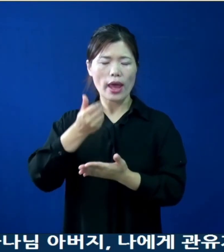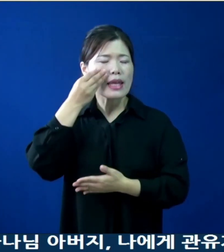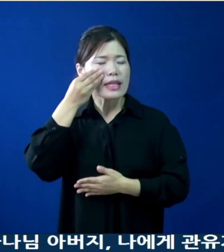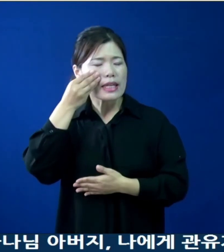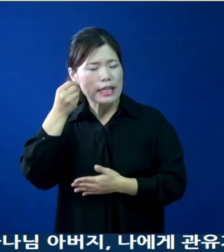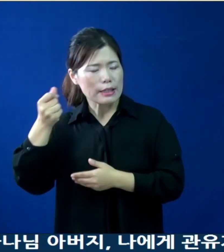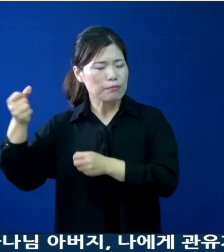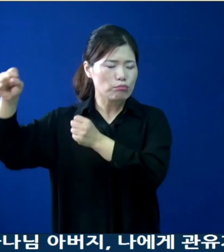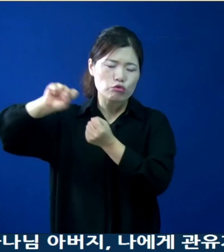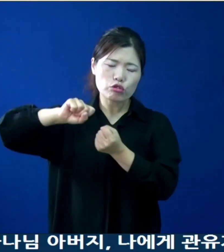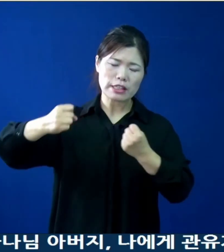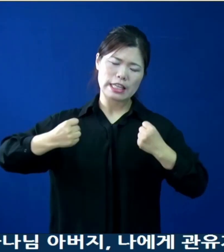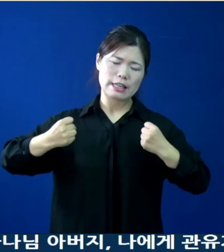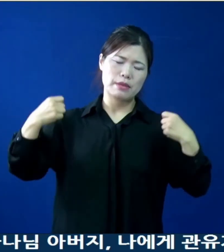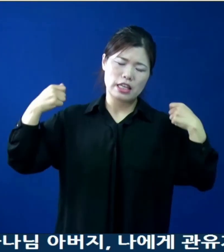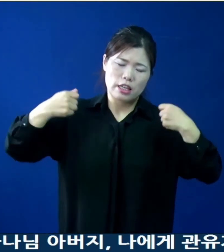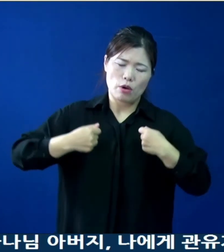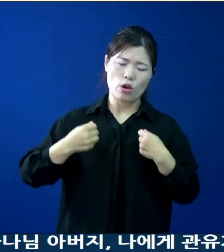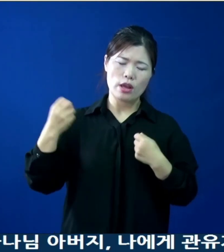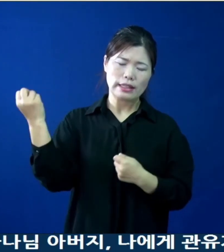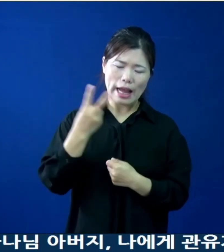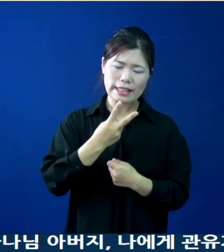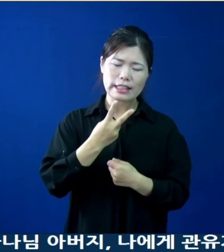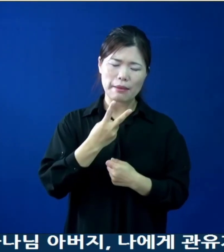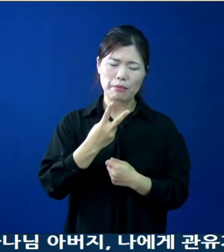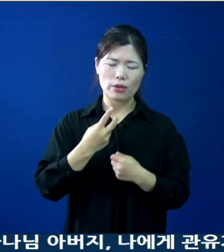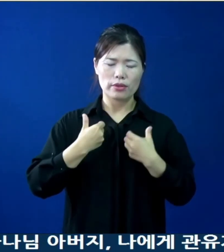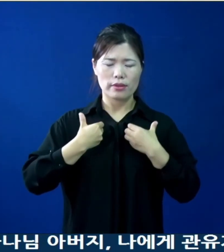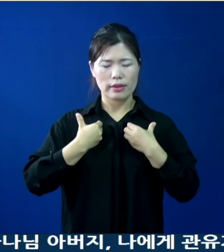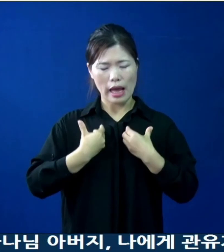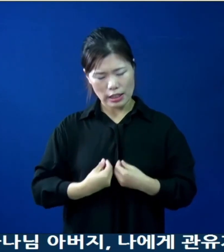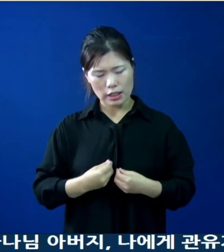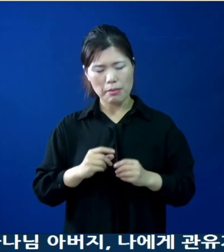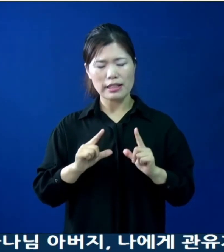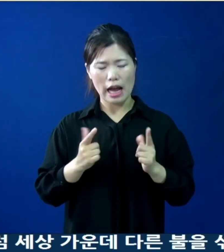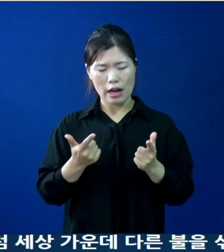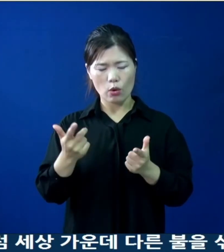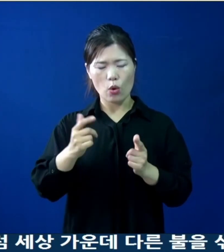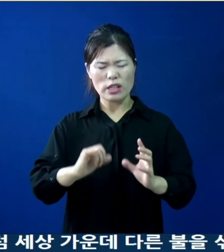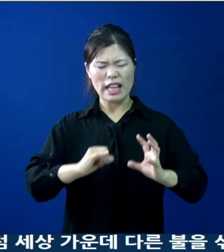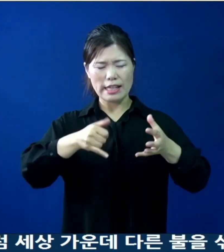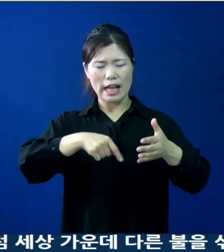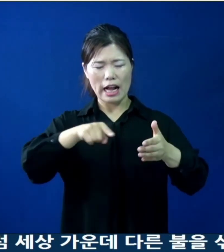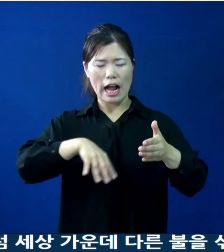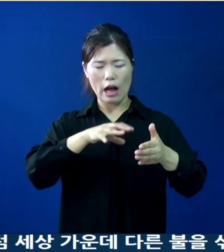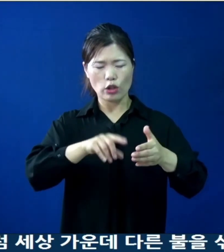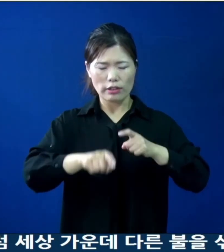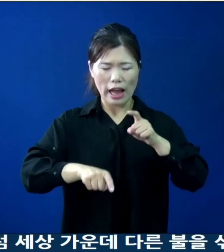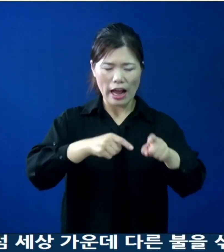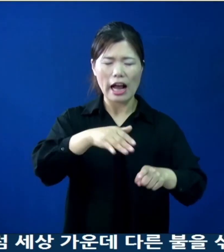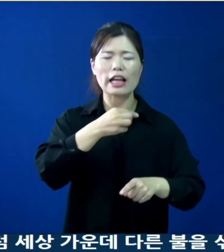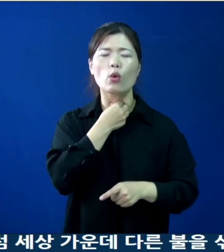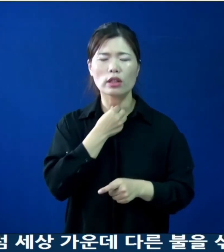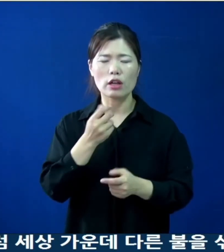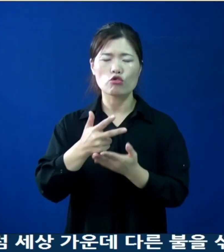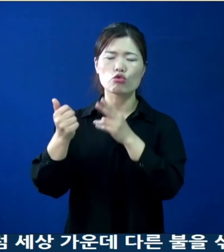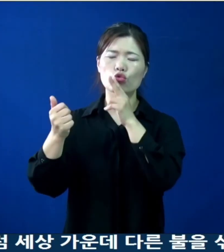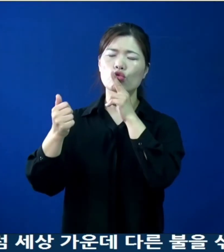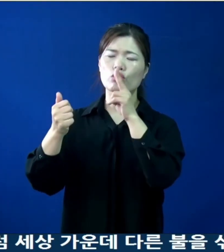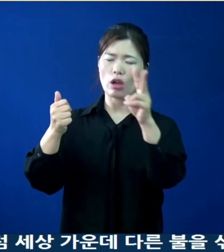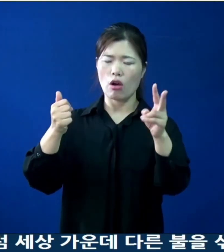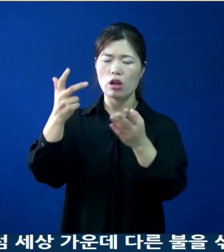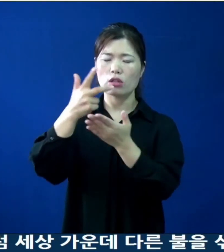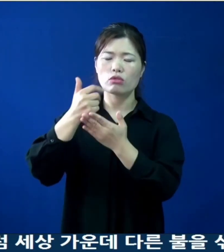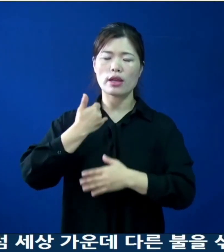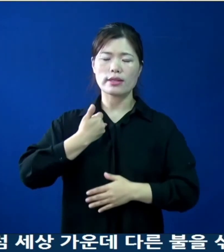힘입어 다시 한번 낙심하지 않고 세상 가운데로 나가기를 소망합니다. 주여, 주의